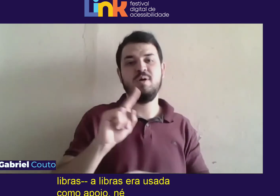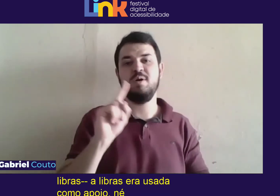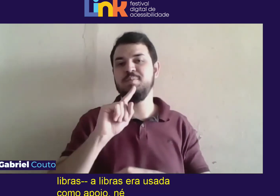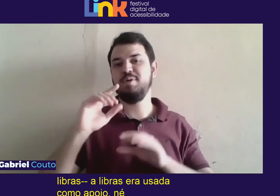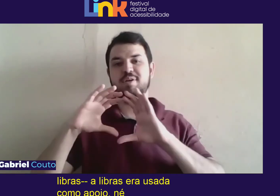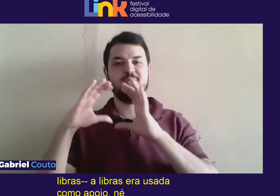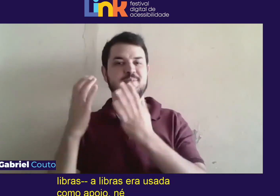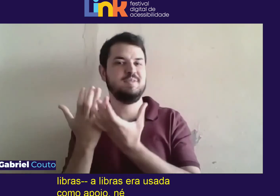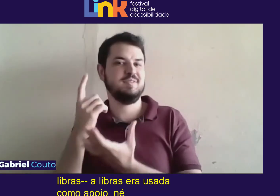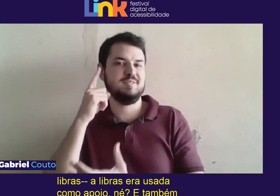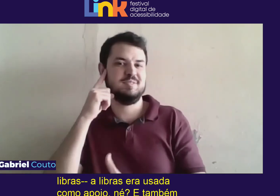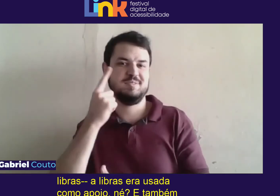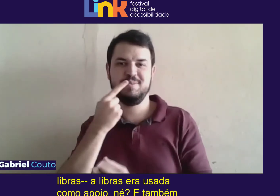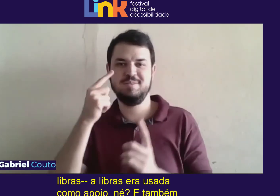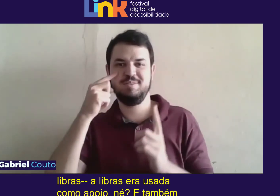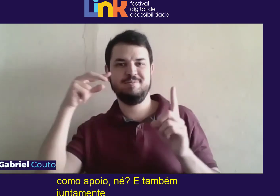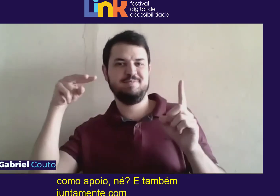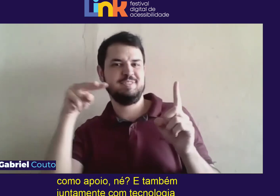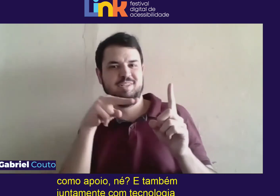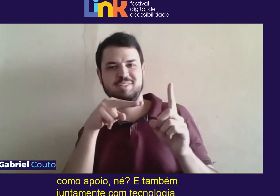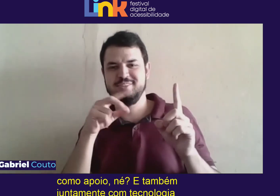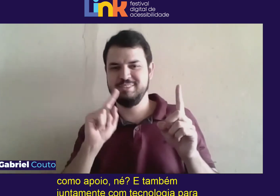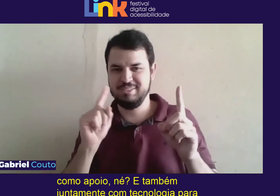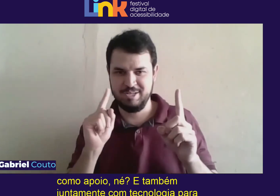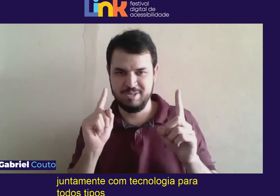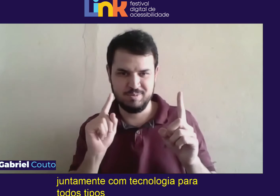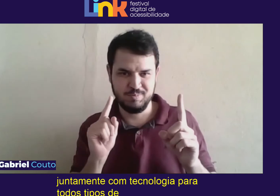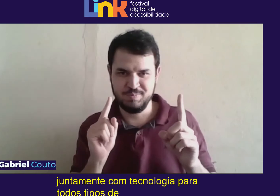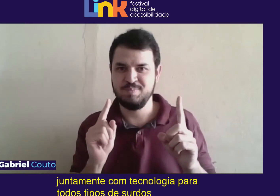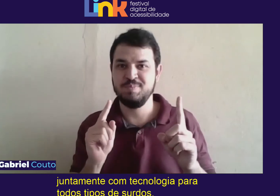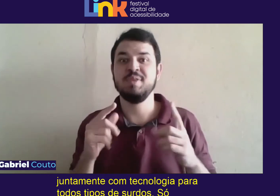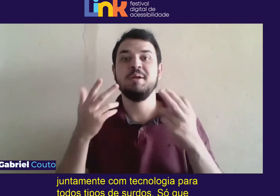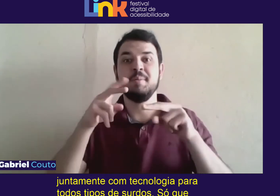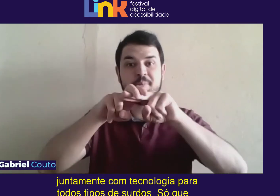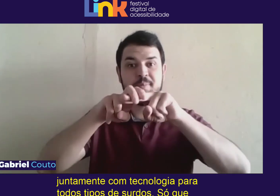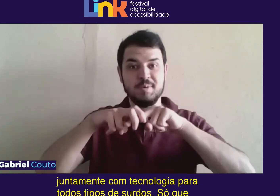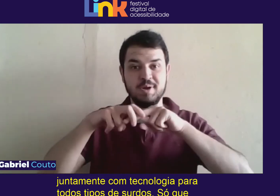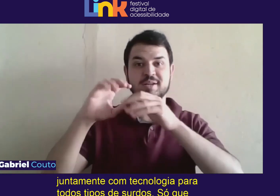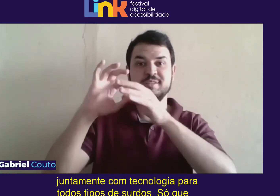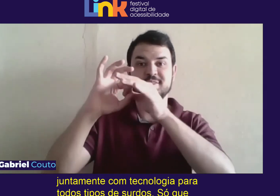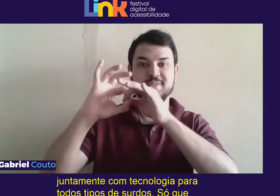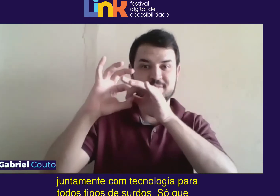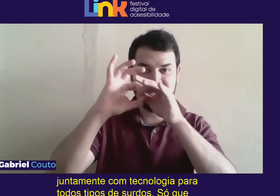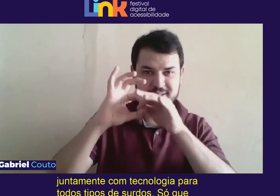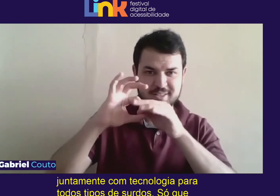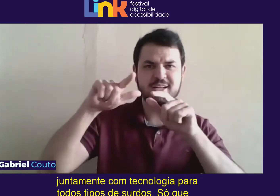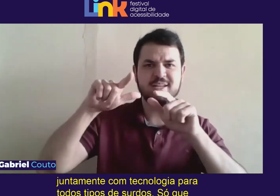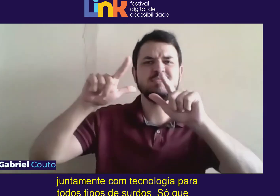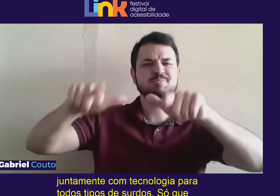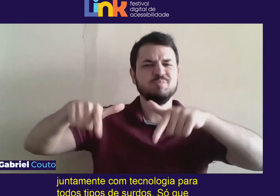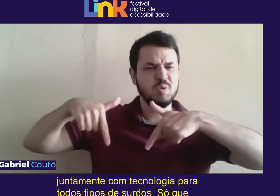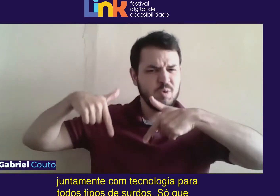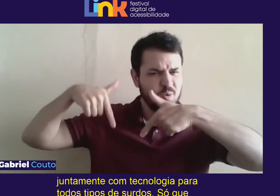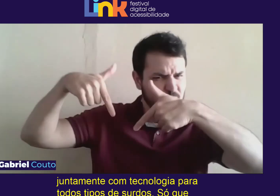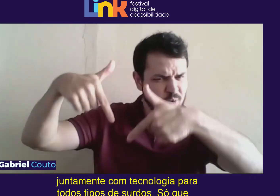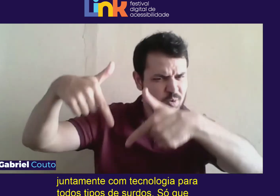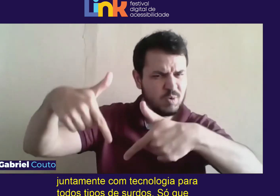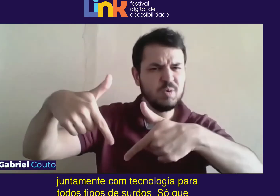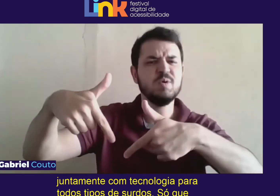surdos. Só que isso não era a mesma perspectiva que a comunidade surda tinha em relação à educação. Então,